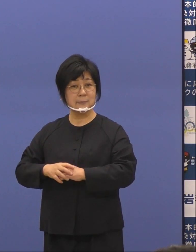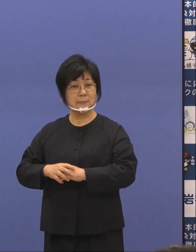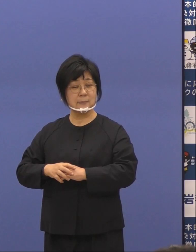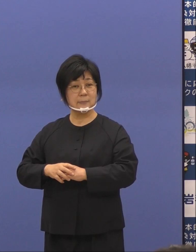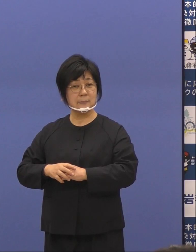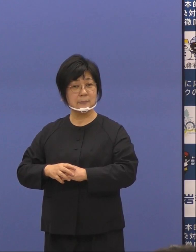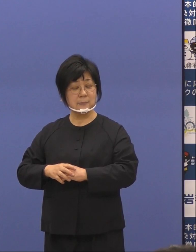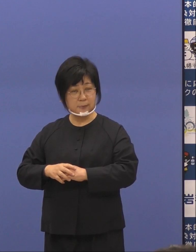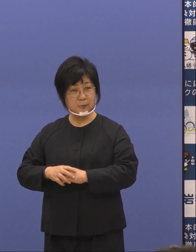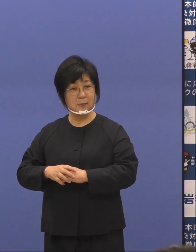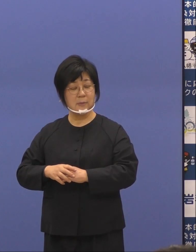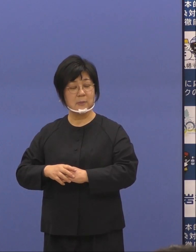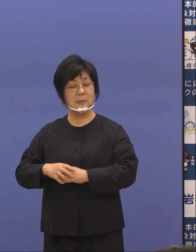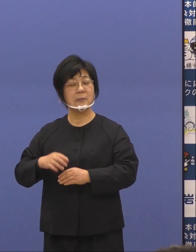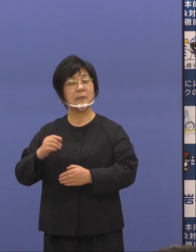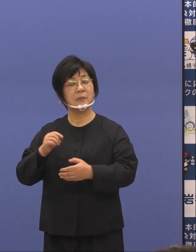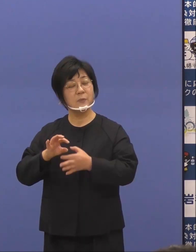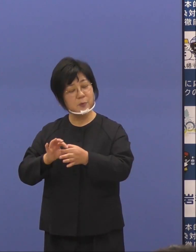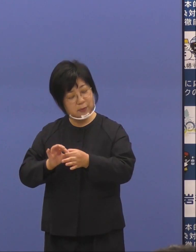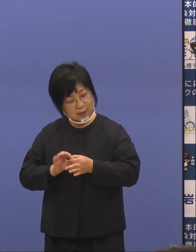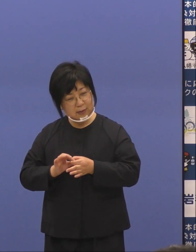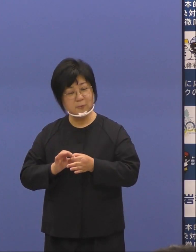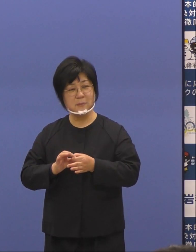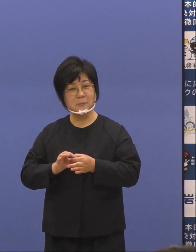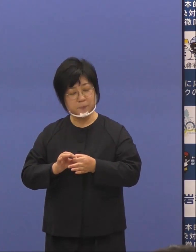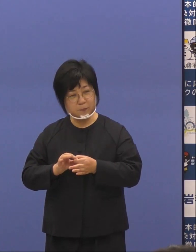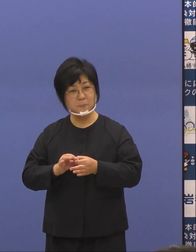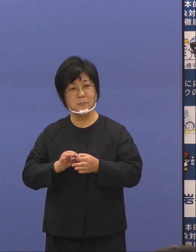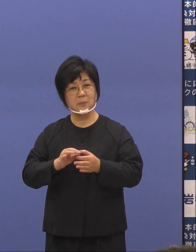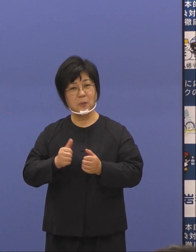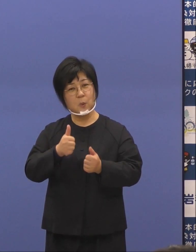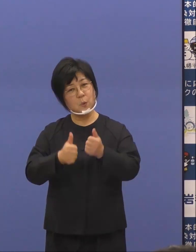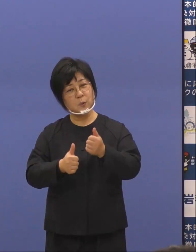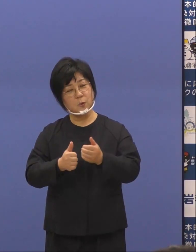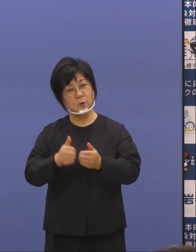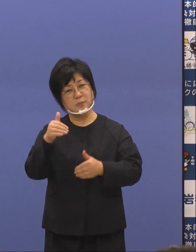いわば敗因なのではないかなと思います。